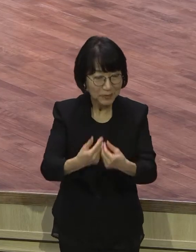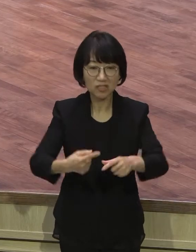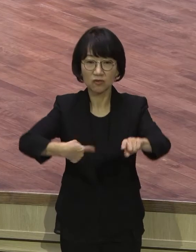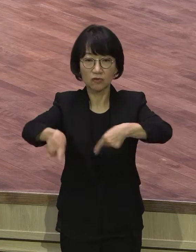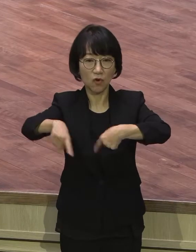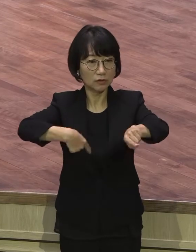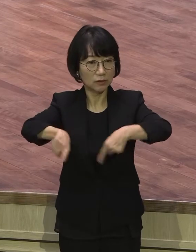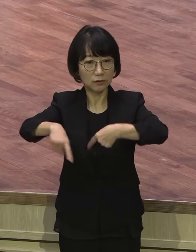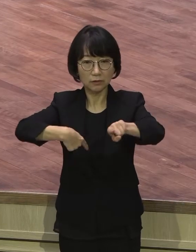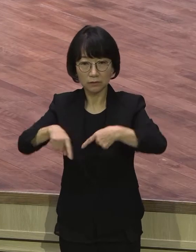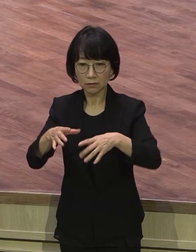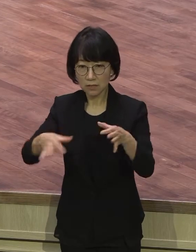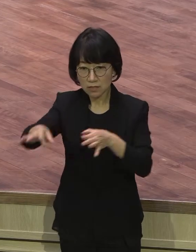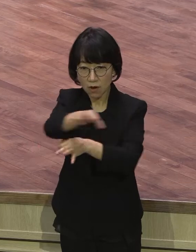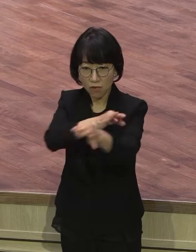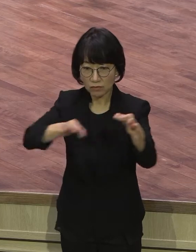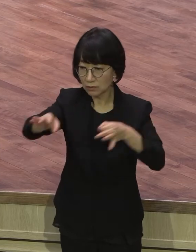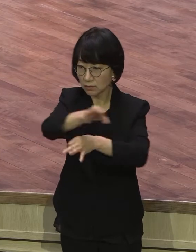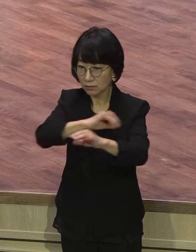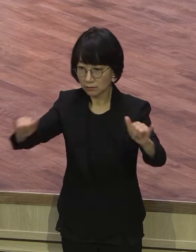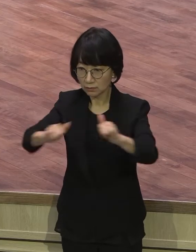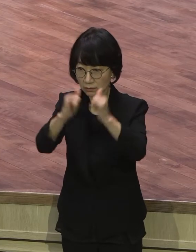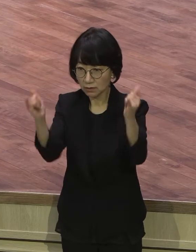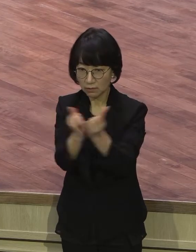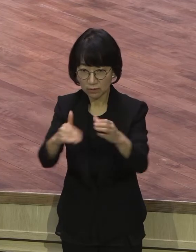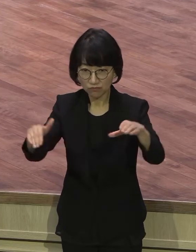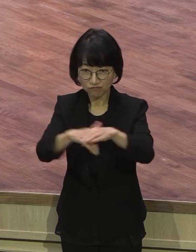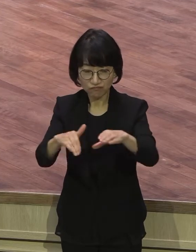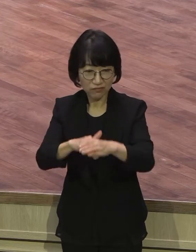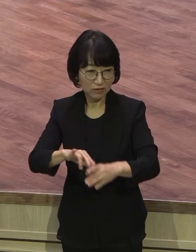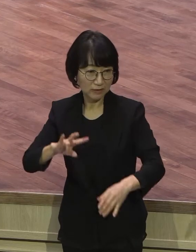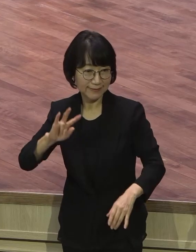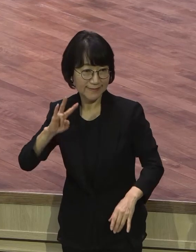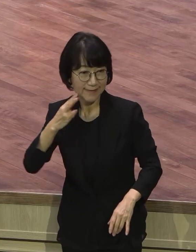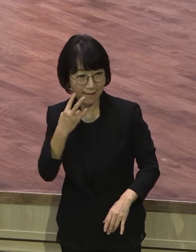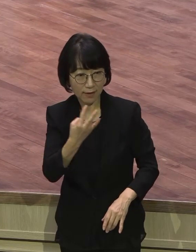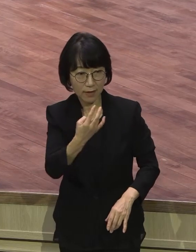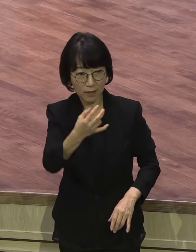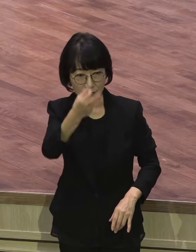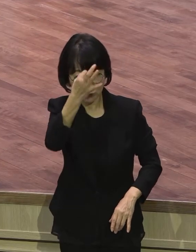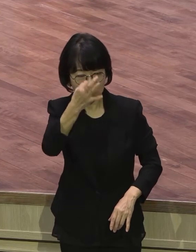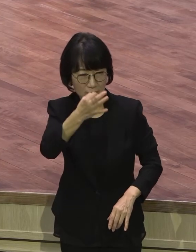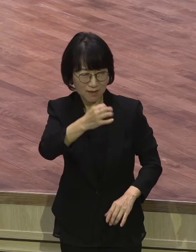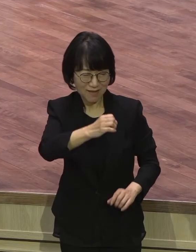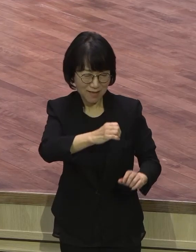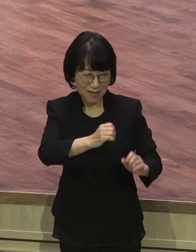경제, 사회, 문화, 예술 싹 다 사단이 다 잡고 있어요.